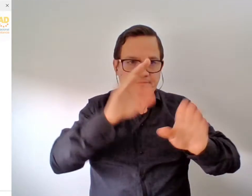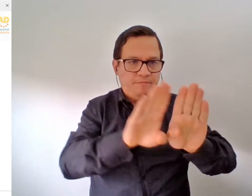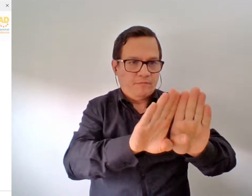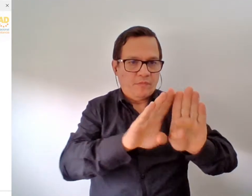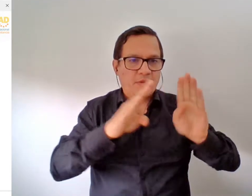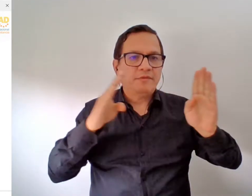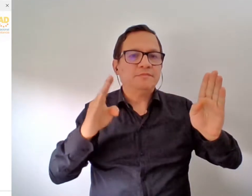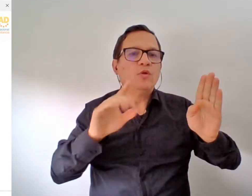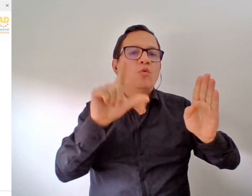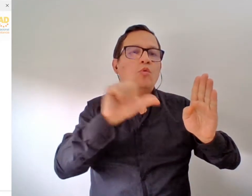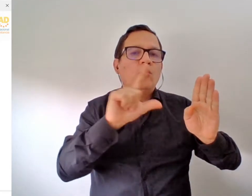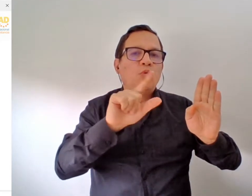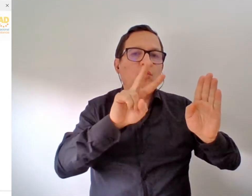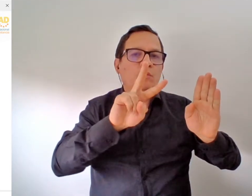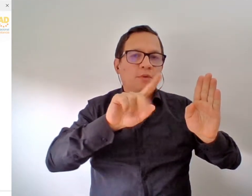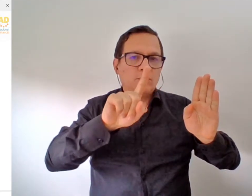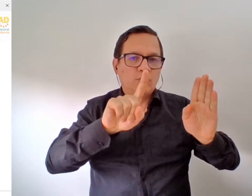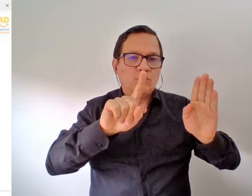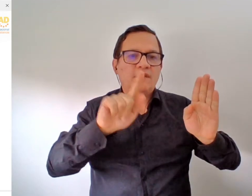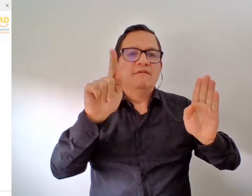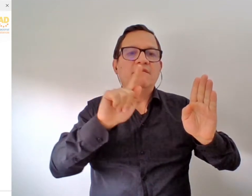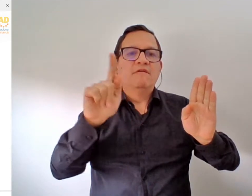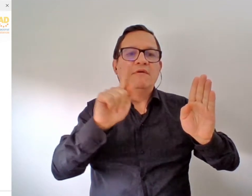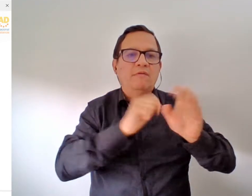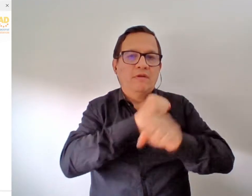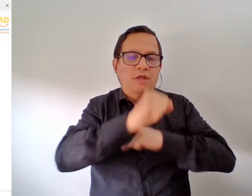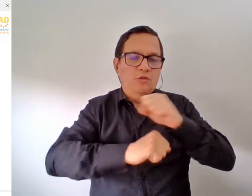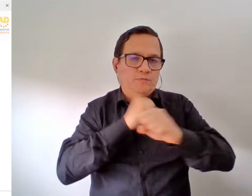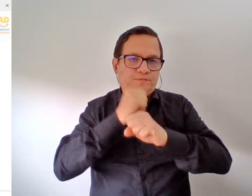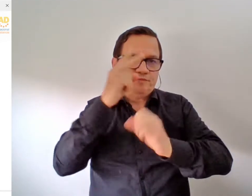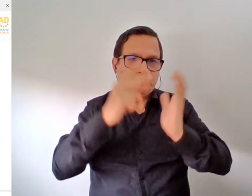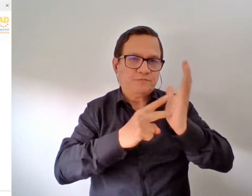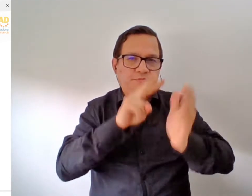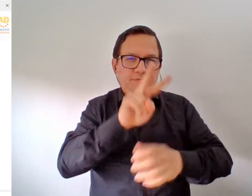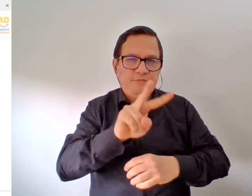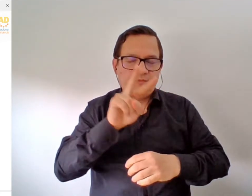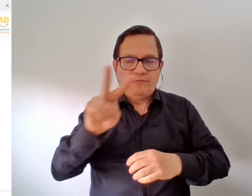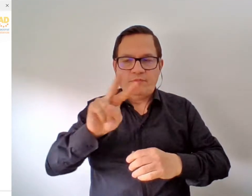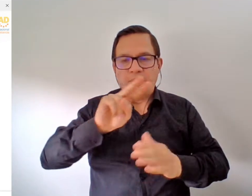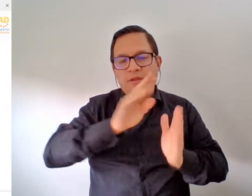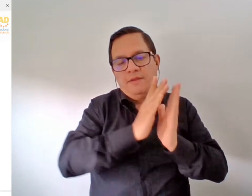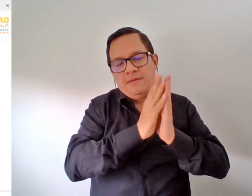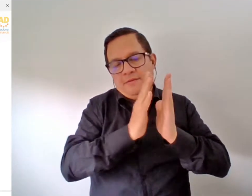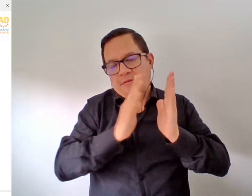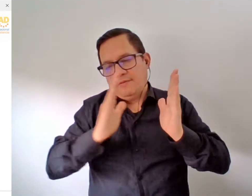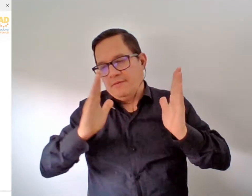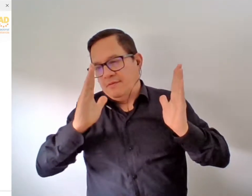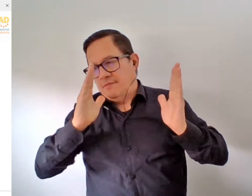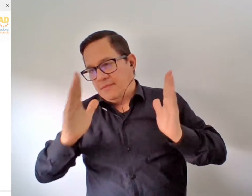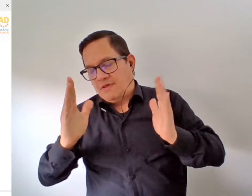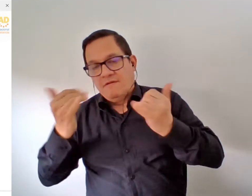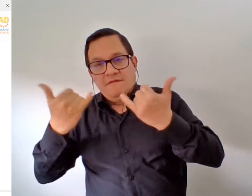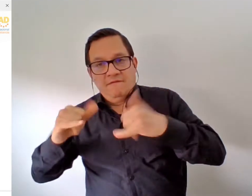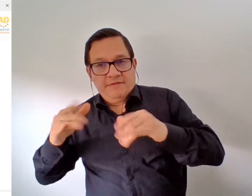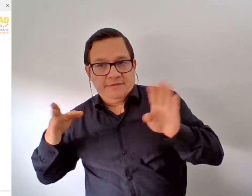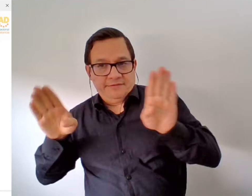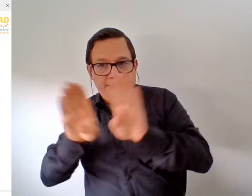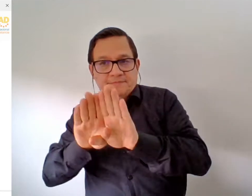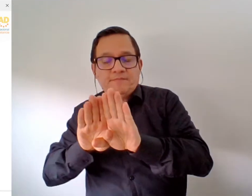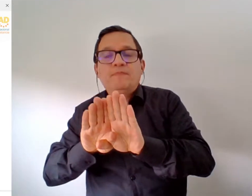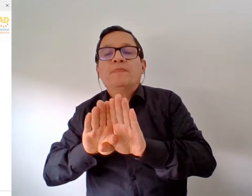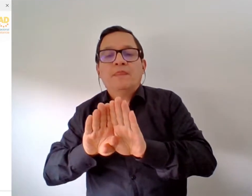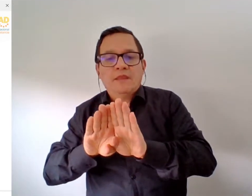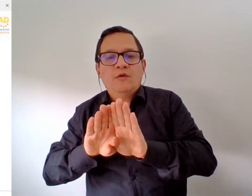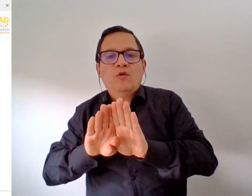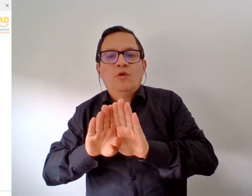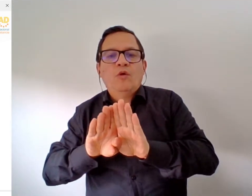el lunes, 21 de febrero de 2022. La actividad finaliza